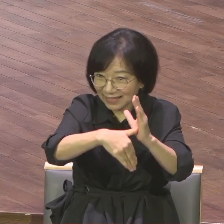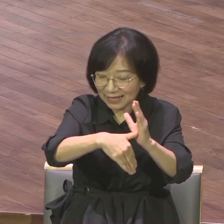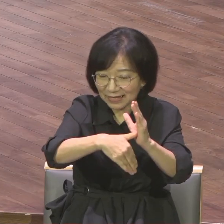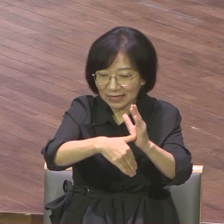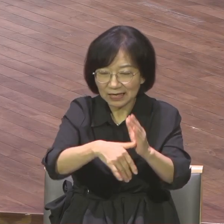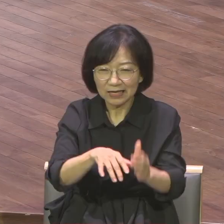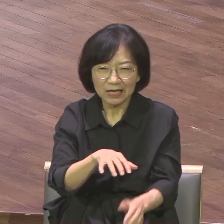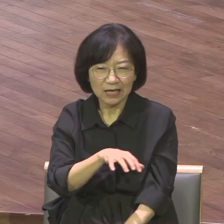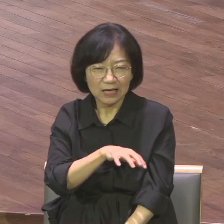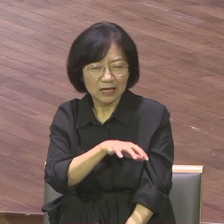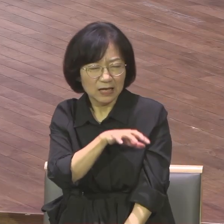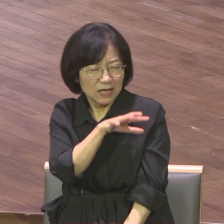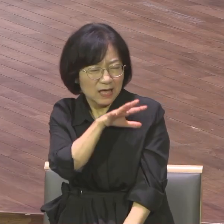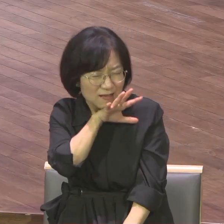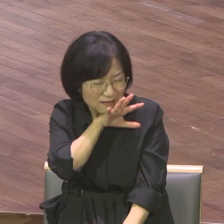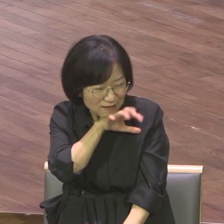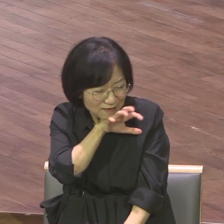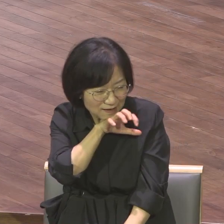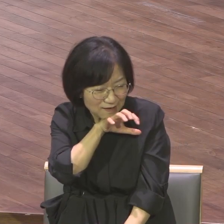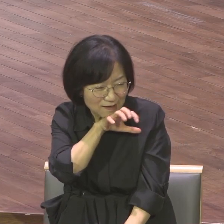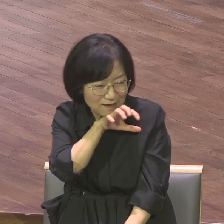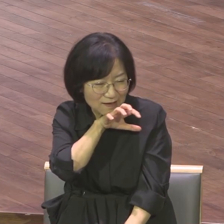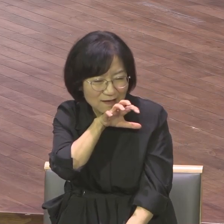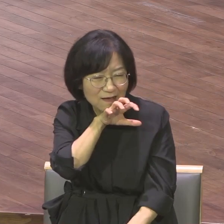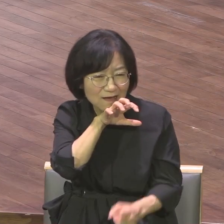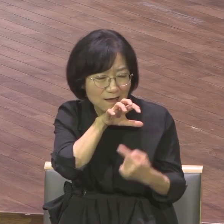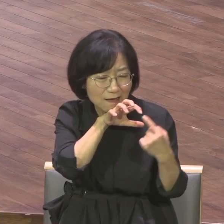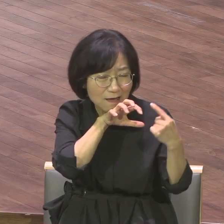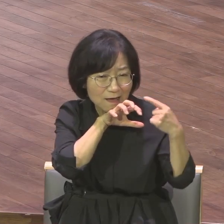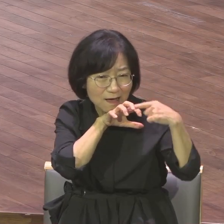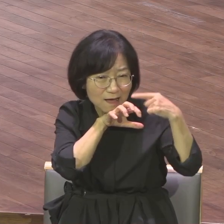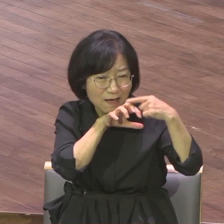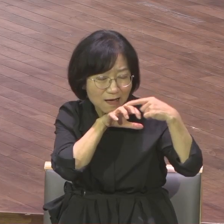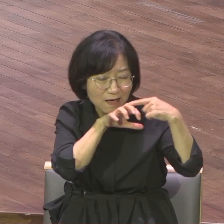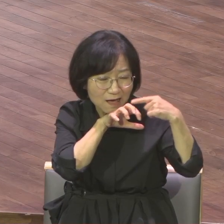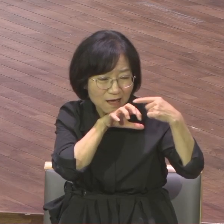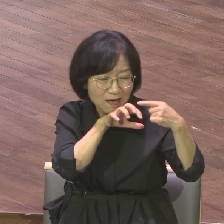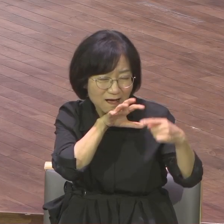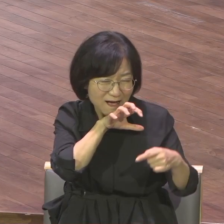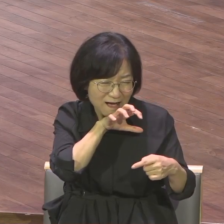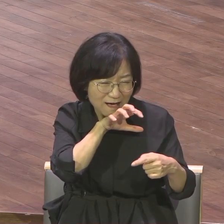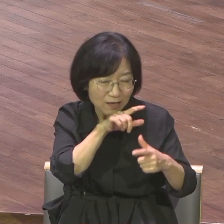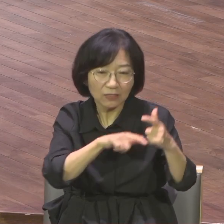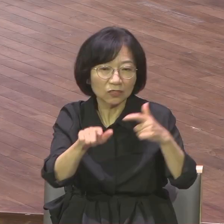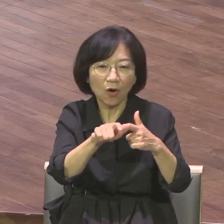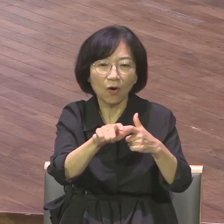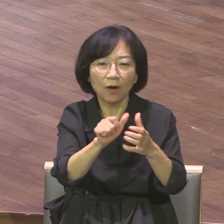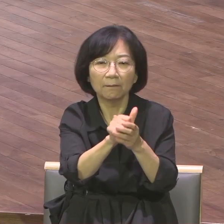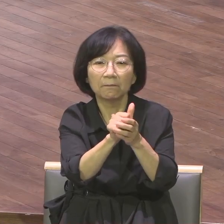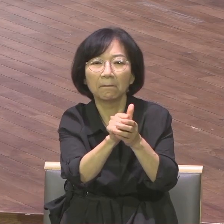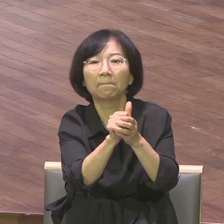불평과 이 원망은요, 문제 속에 빠져들어가는 지름길이에요.